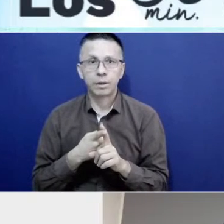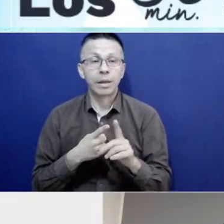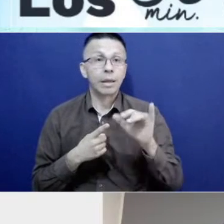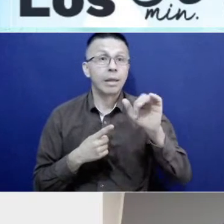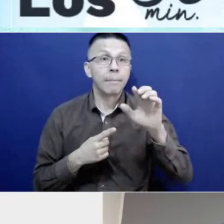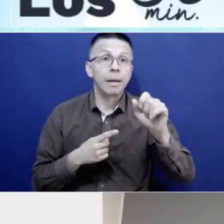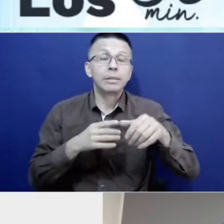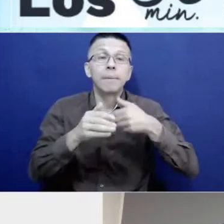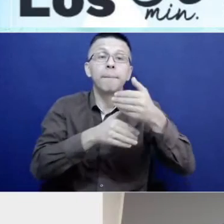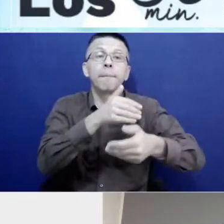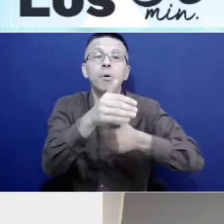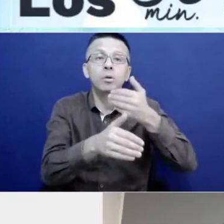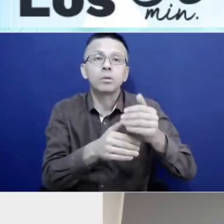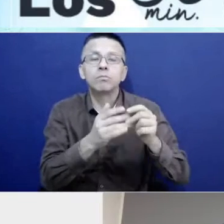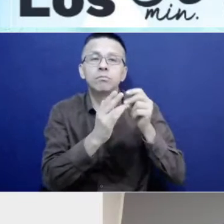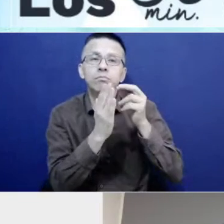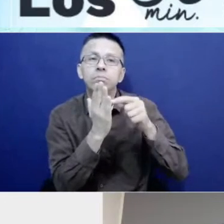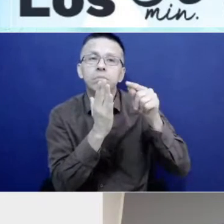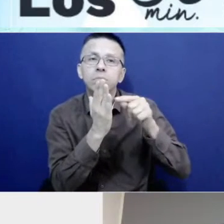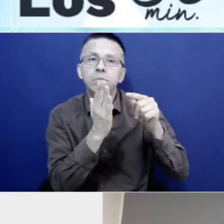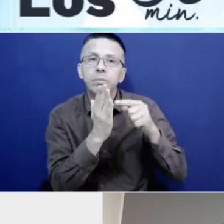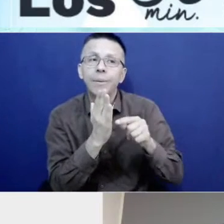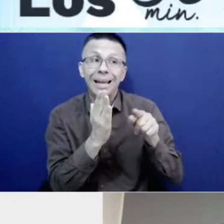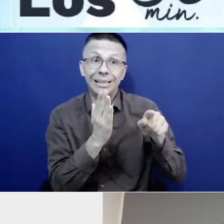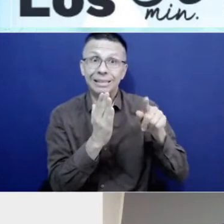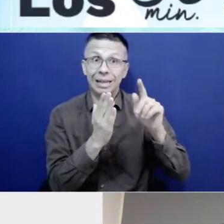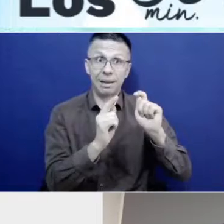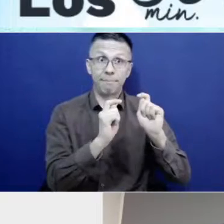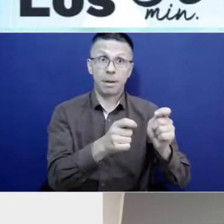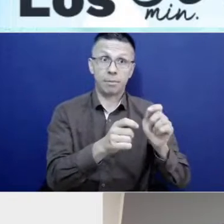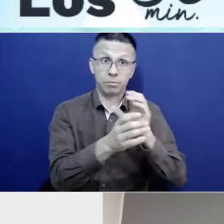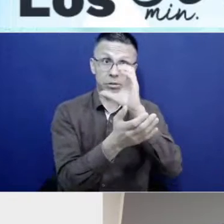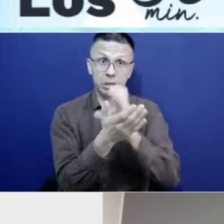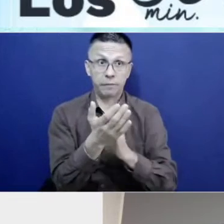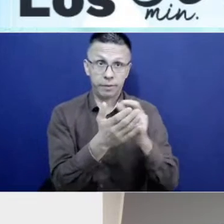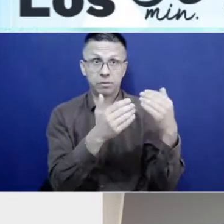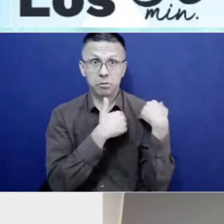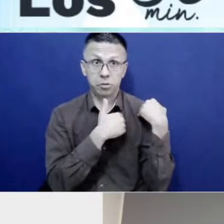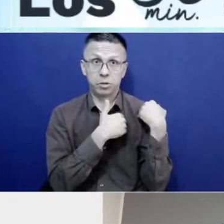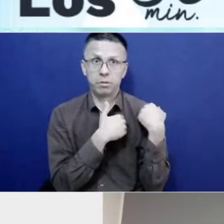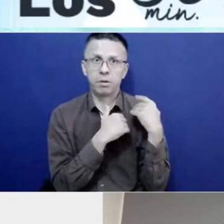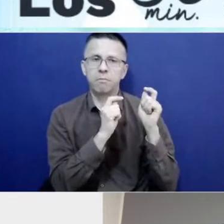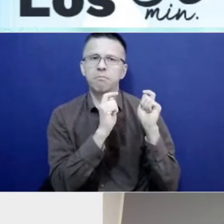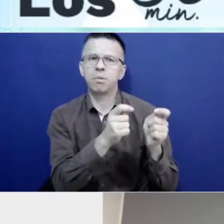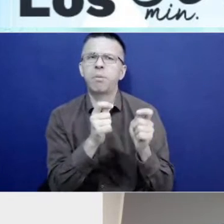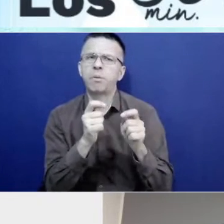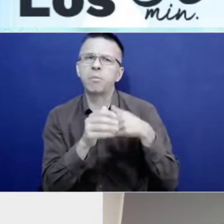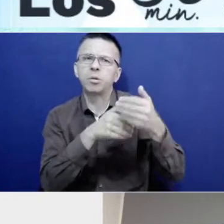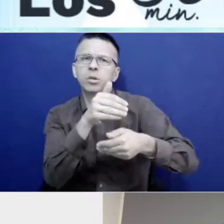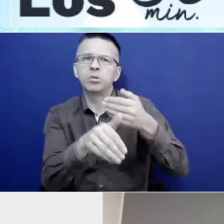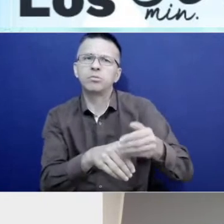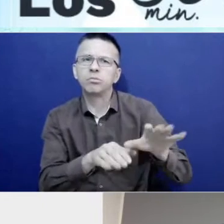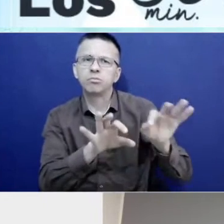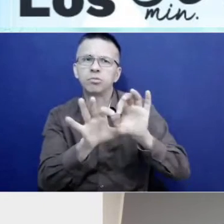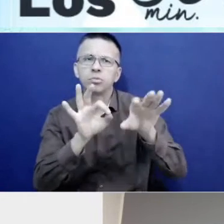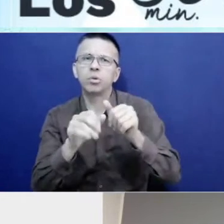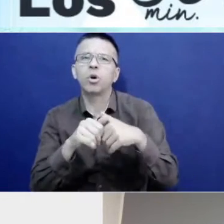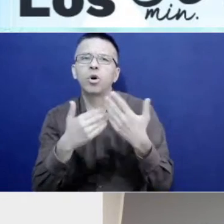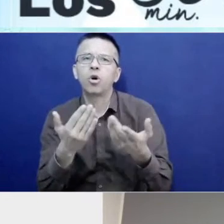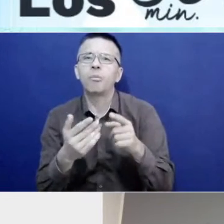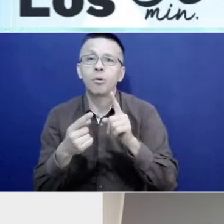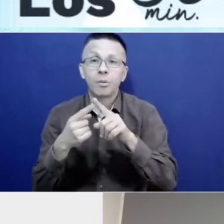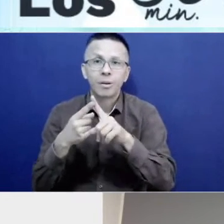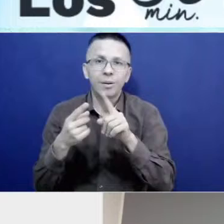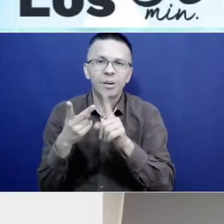IPS en el departamento para realizar la certificación? Y que usted además nos cuente una gran noticia que tiene, ¿cierto?, que por aquí nos llegó,